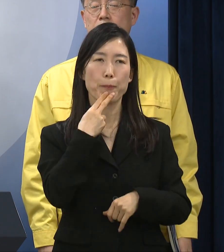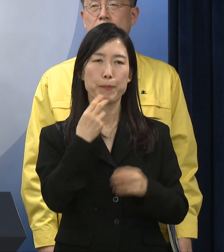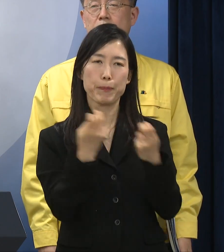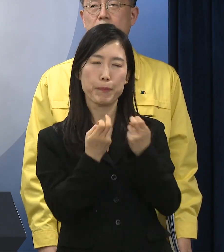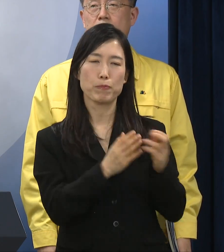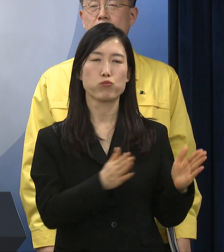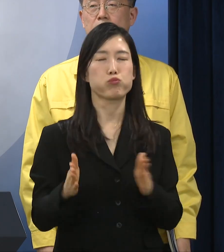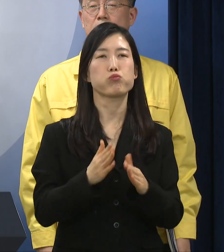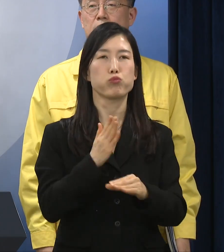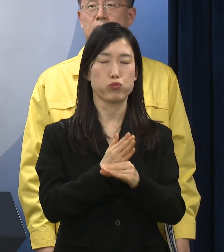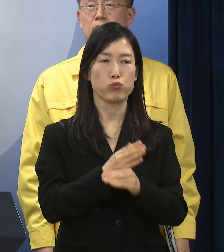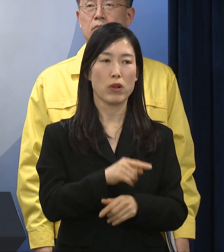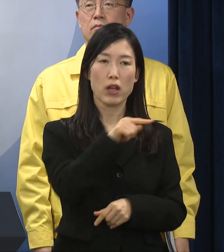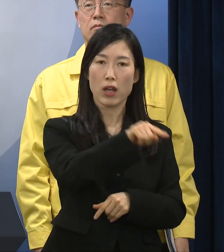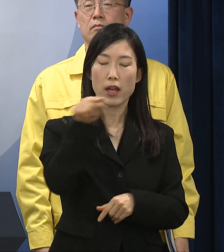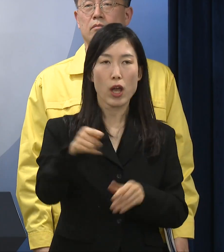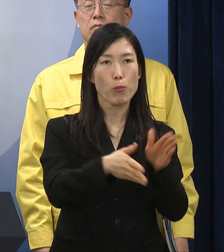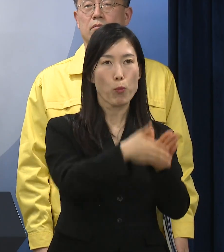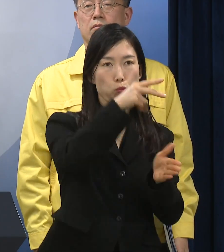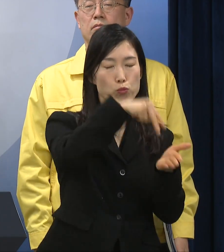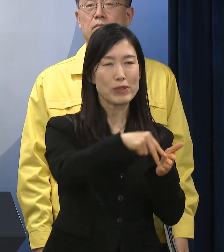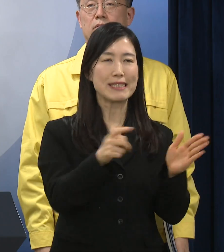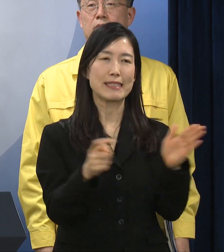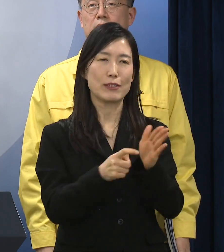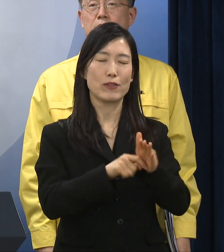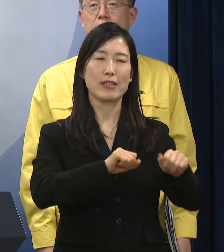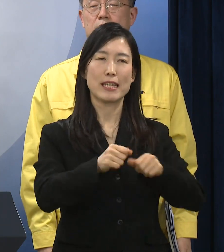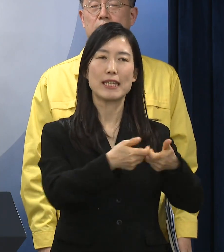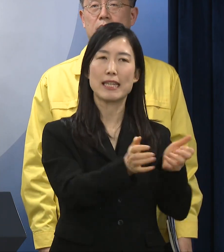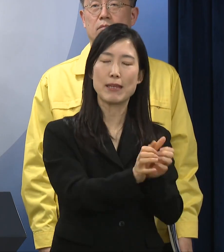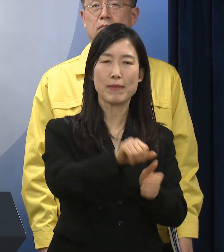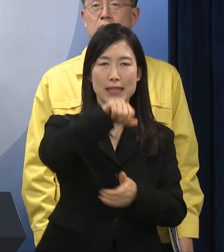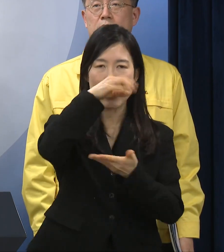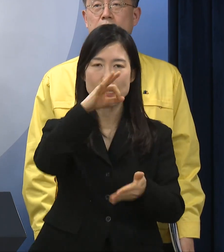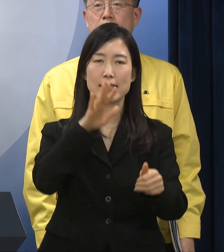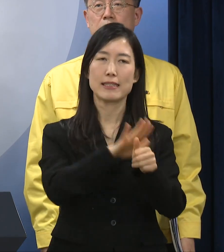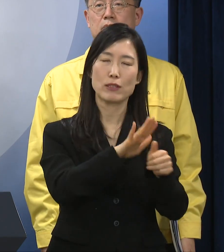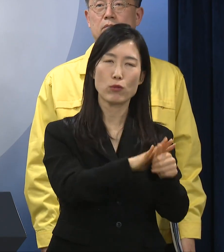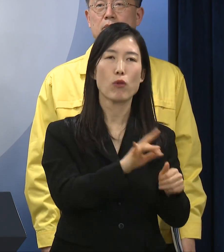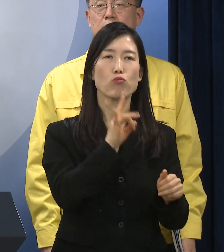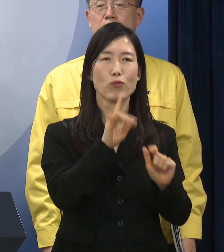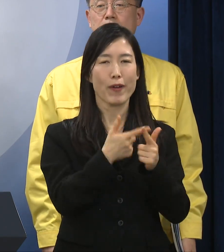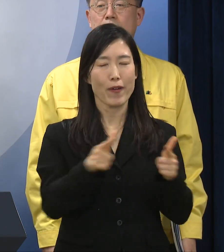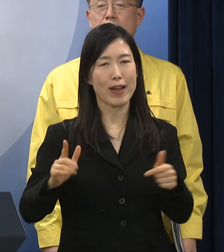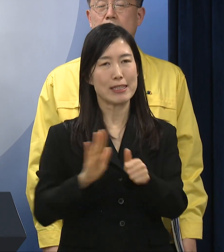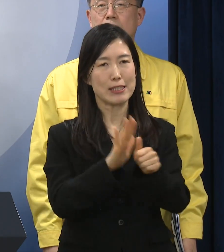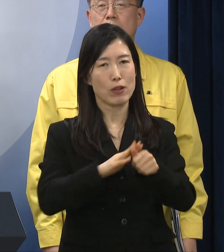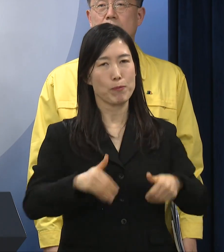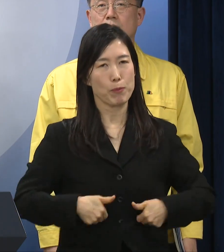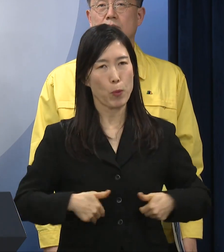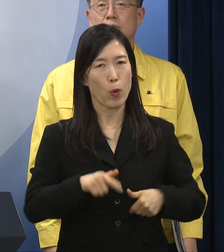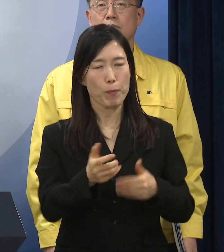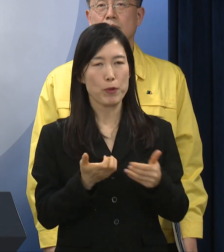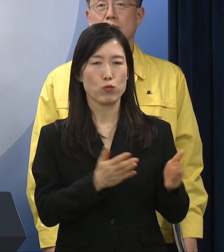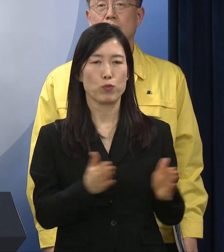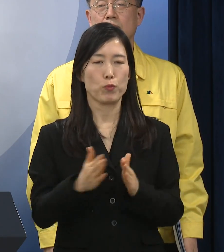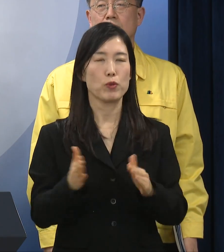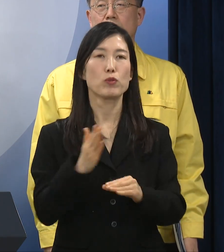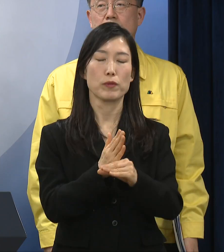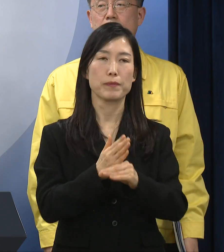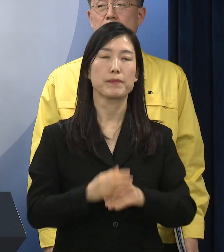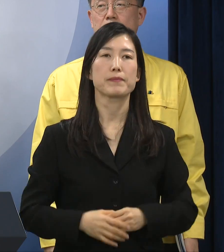중입니다. 본부에서도 신속 대응팀 파견과 예산 지원 등을 포함한 다양한 지원 조치를 필요에 따라 취해 나갈